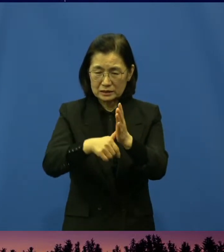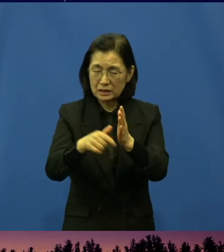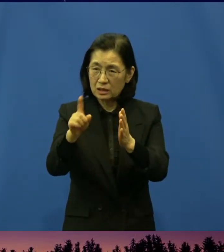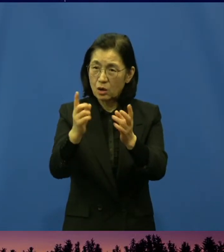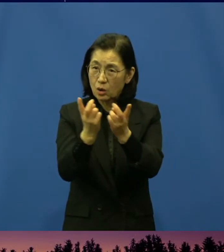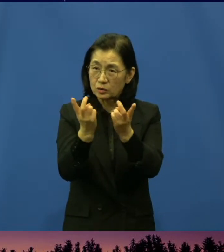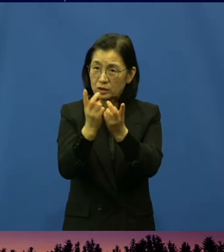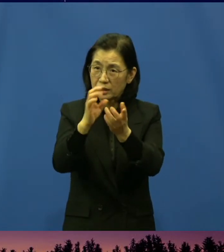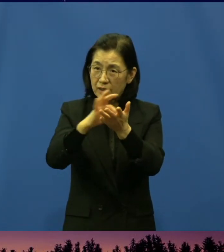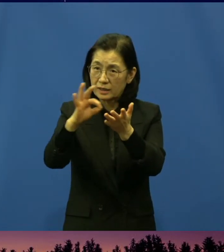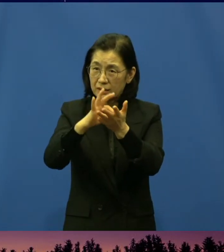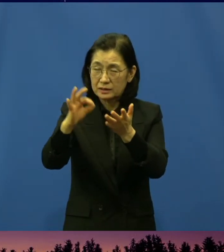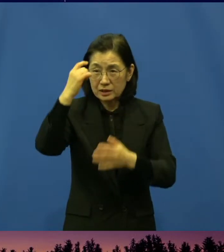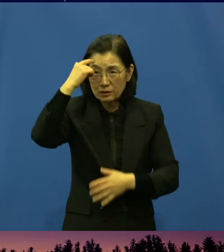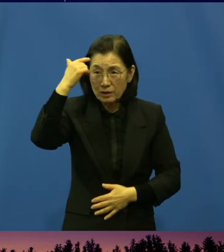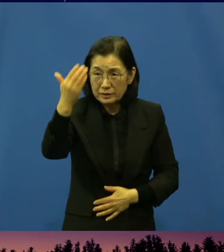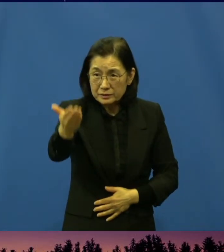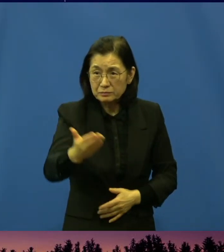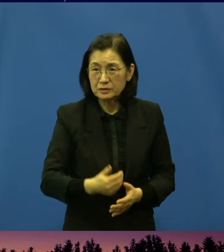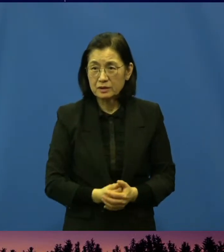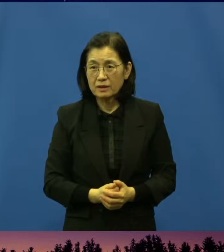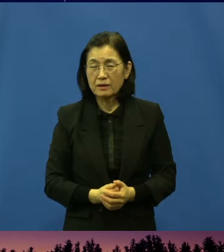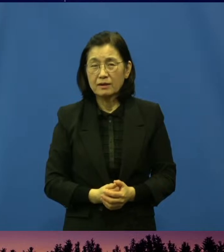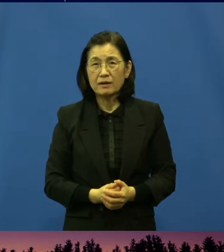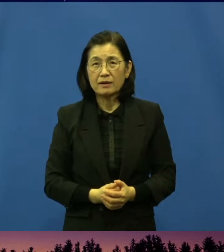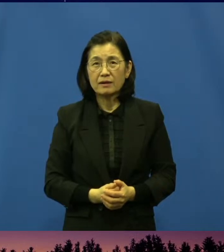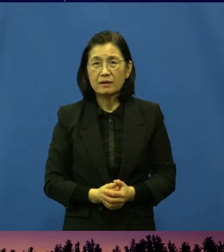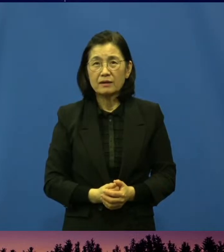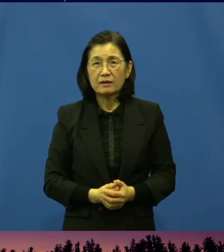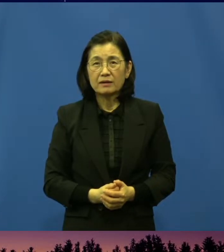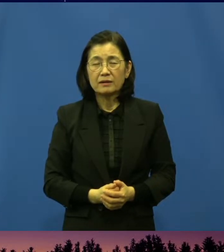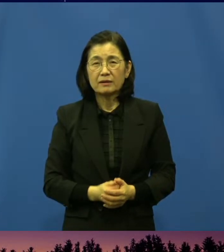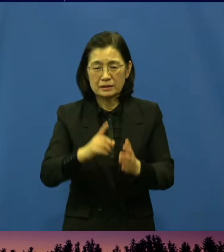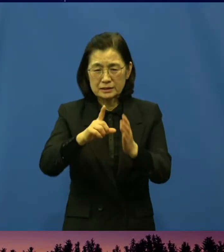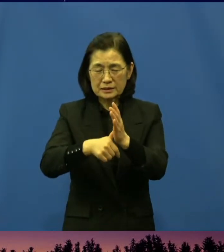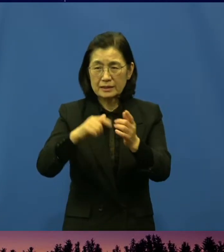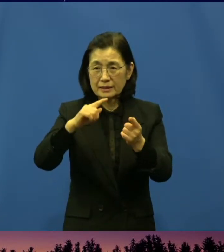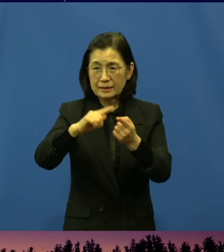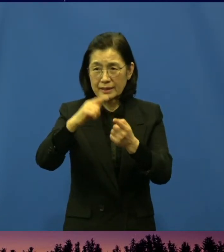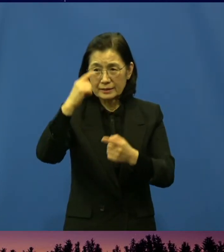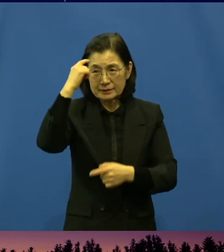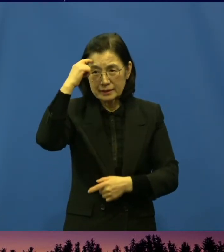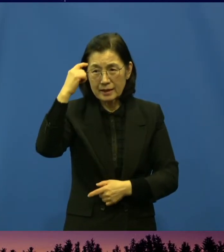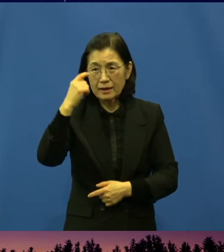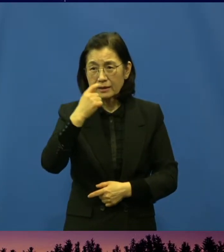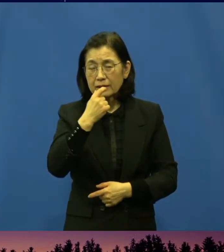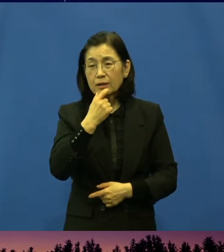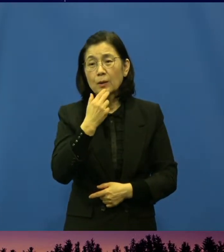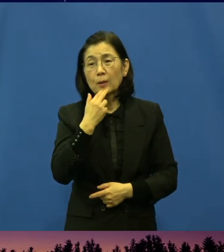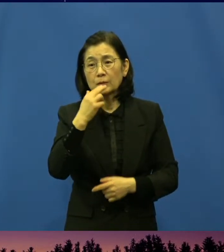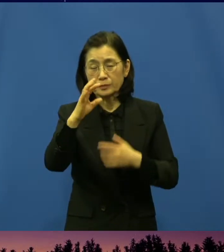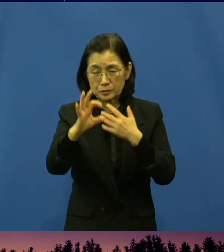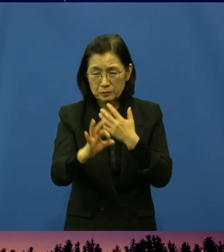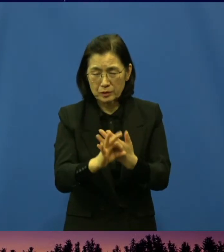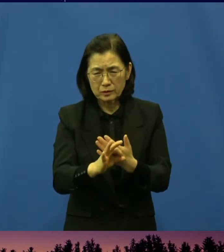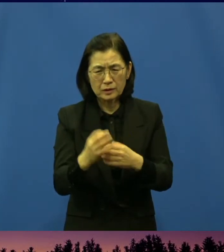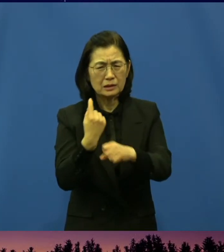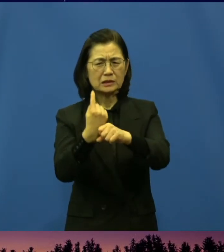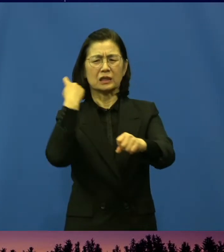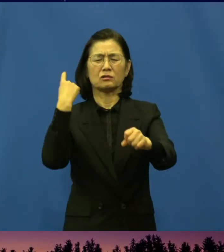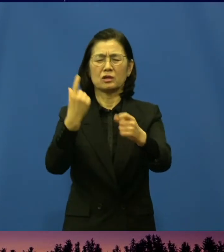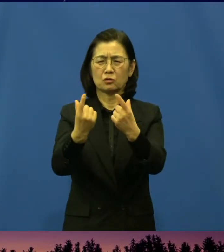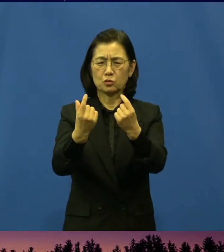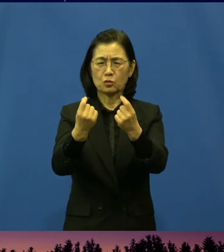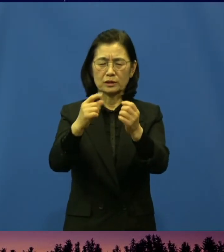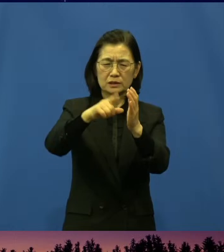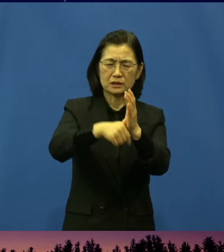똑같이 작년과 같이 살게 돼 있어요. 그러니까 작년하고 올해가 전혀 바뀌지 않는 거죠. 그러니까